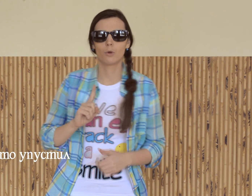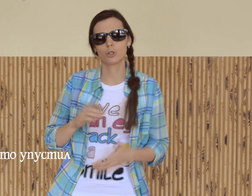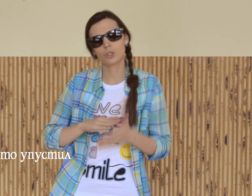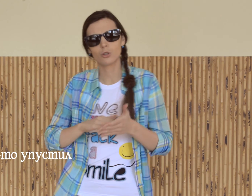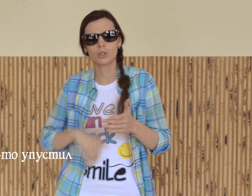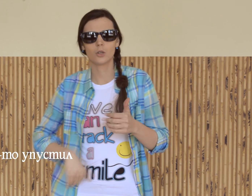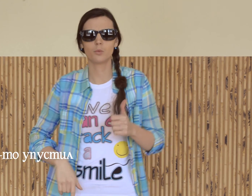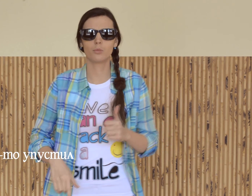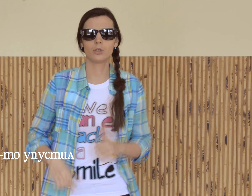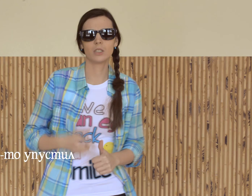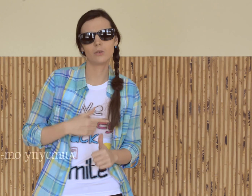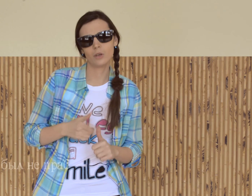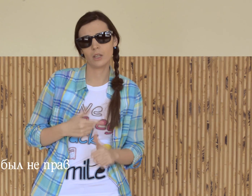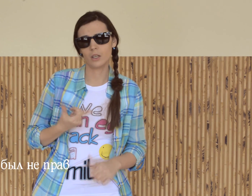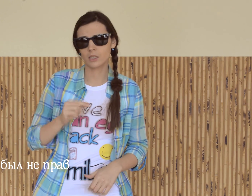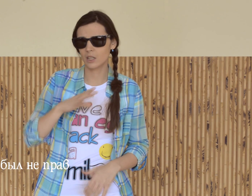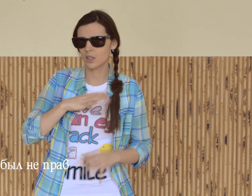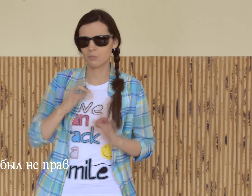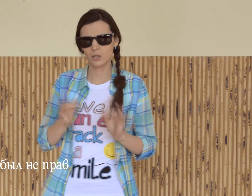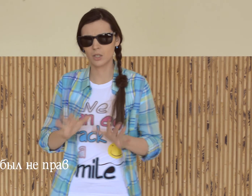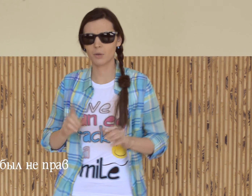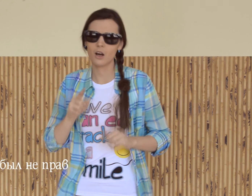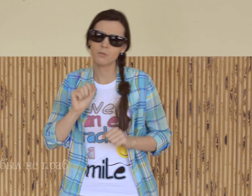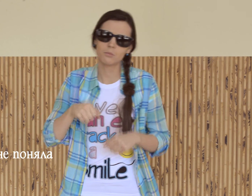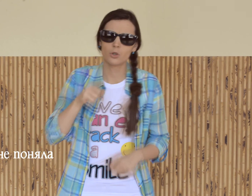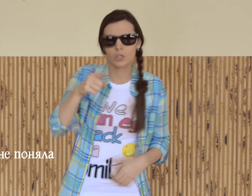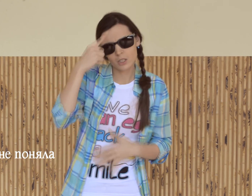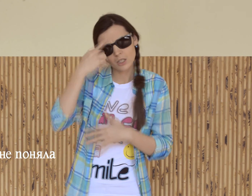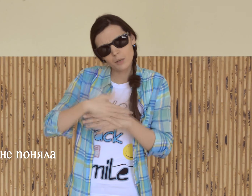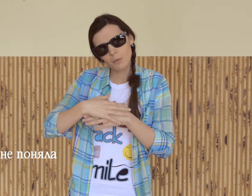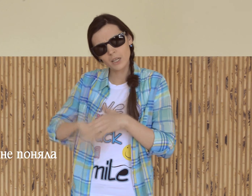Может, что-то упустил или где-то был неправ. Может, ты не поняла.